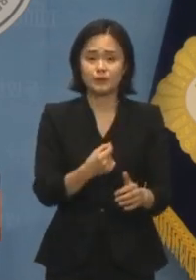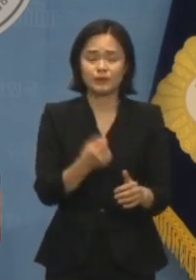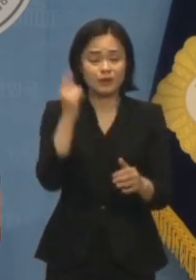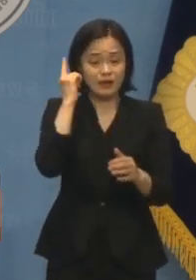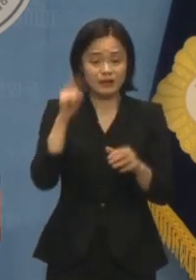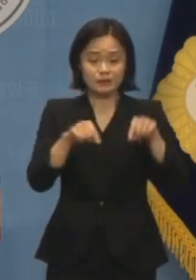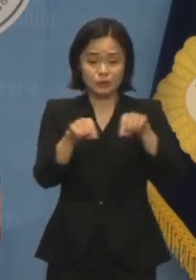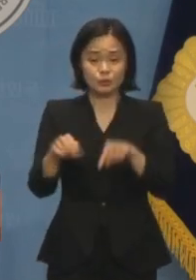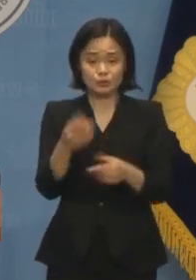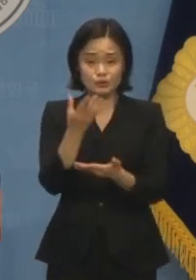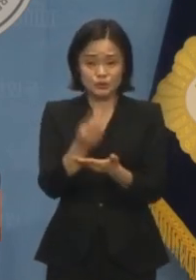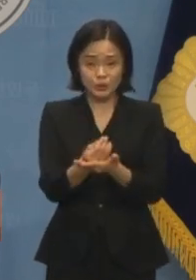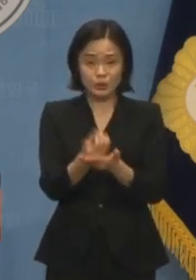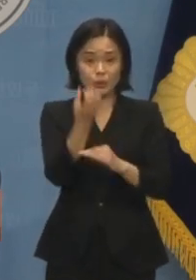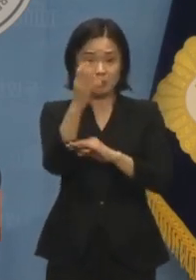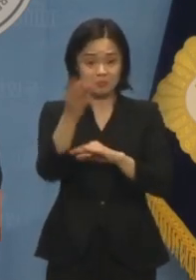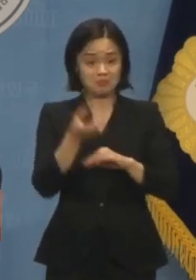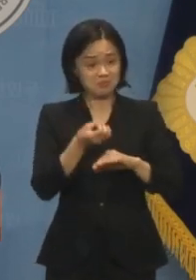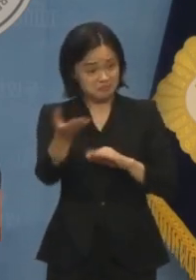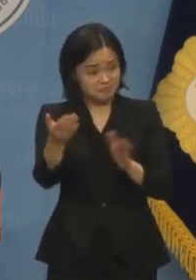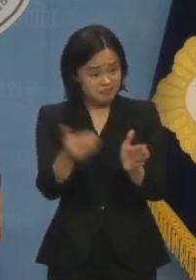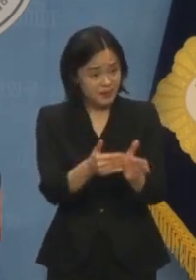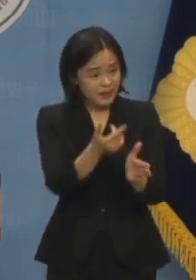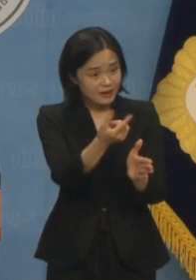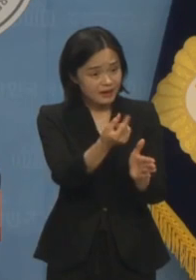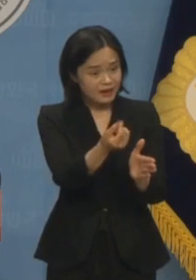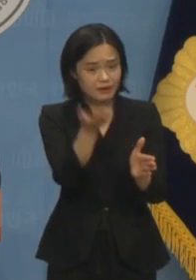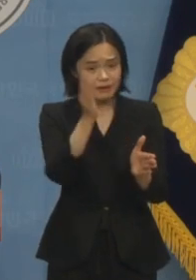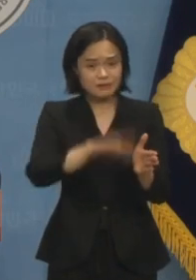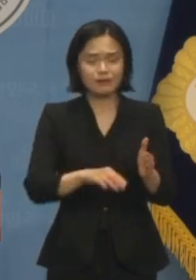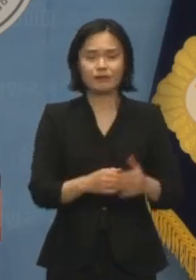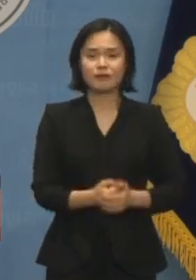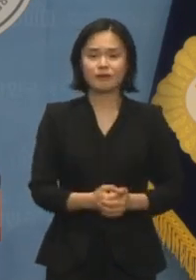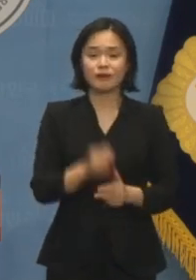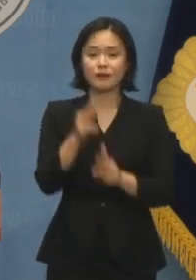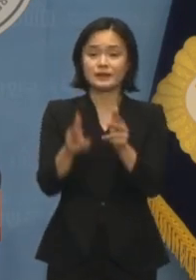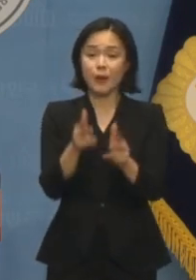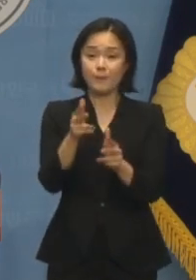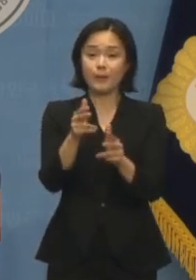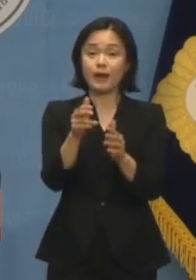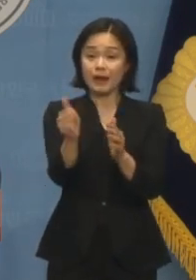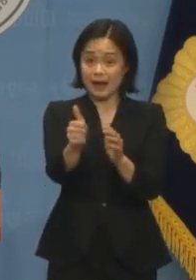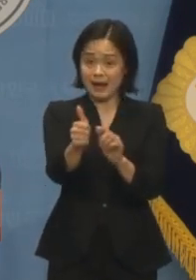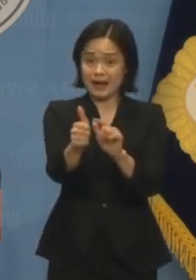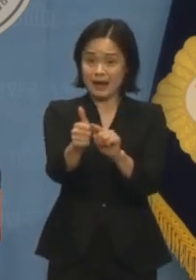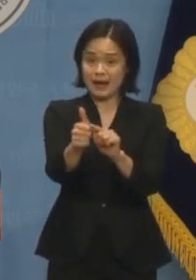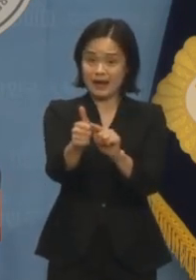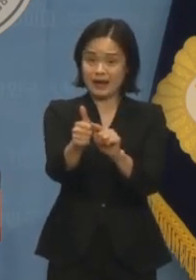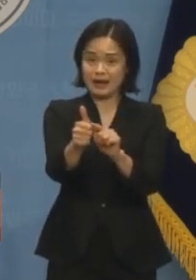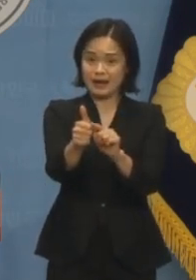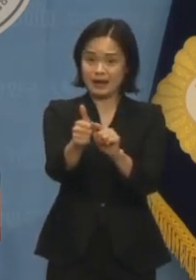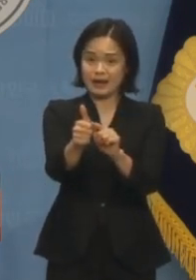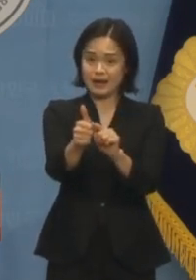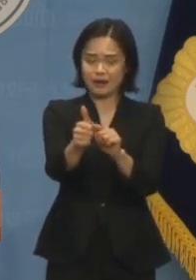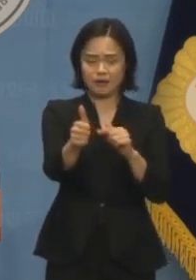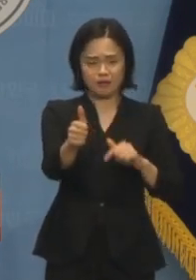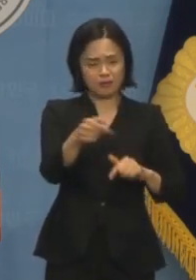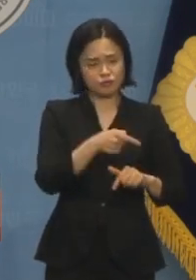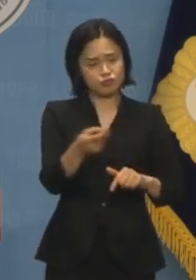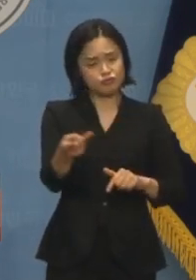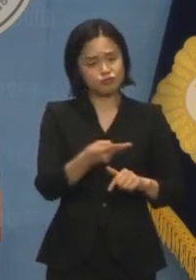방송사에 전달하기 좋아하는 분께서 왜 A씨와 사업가 A씨와의 통화는